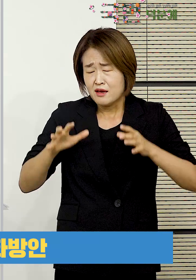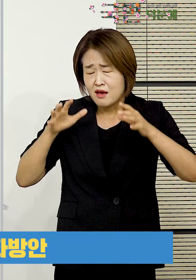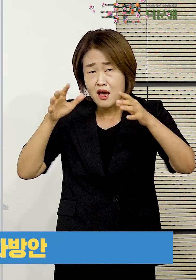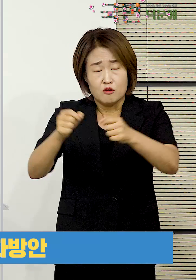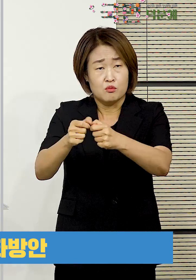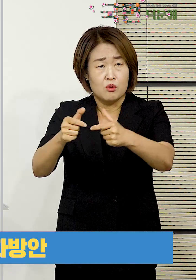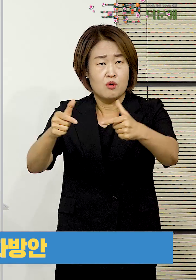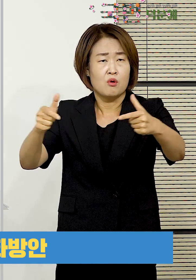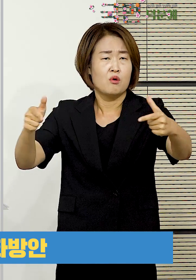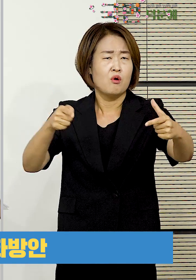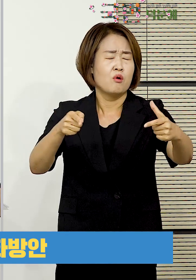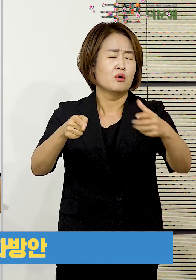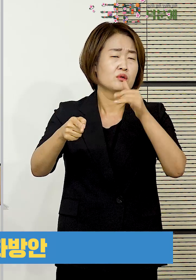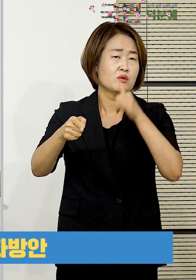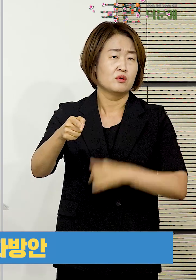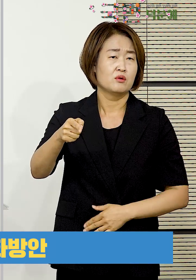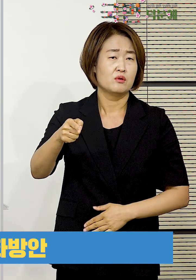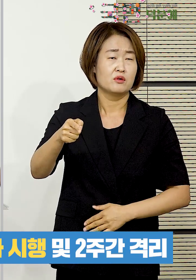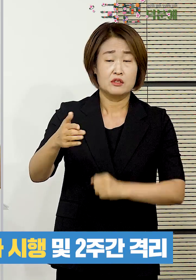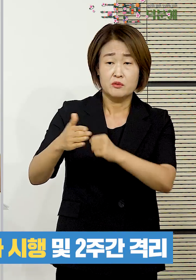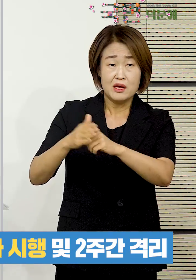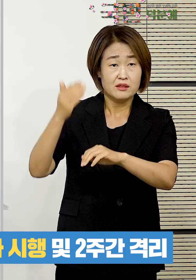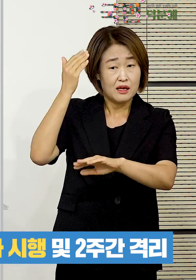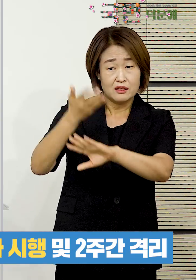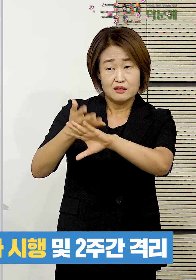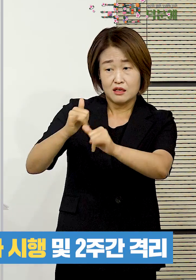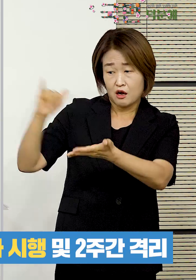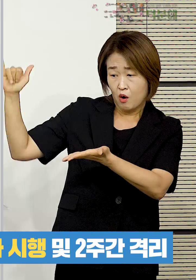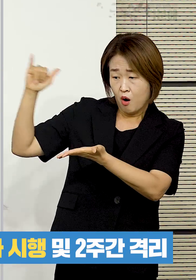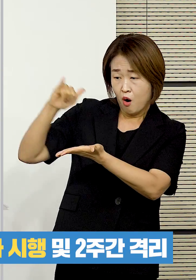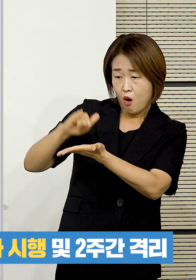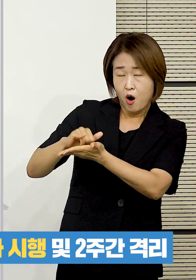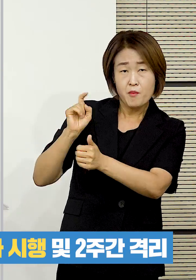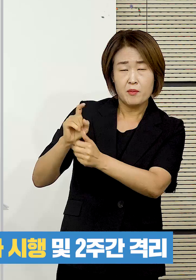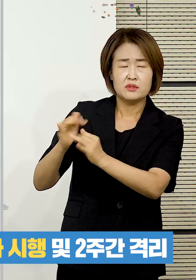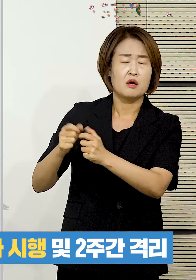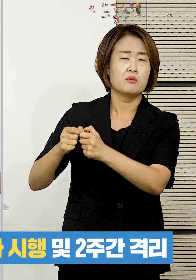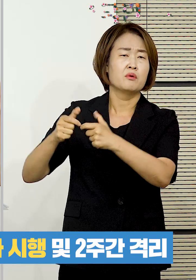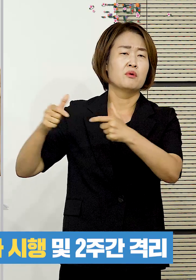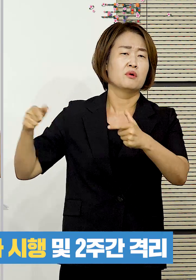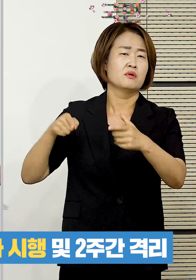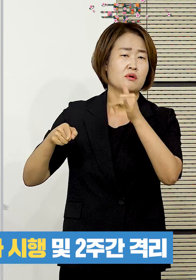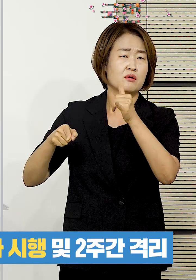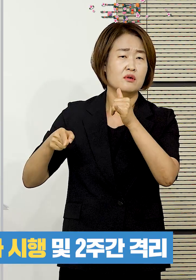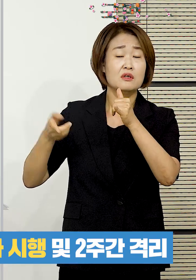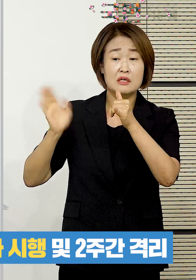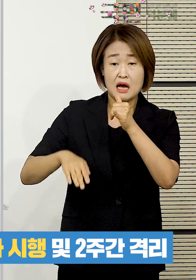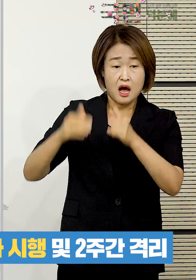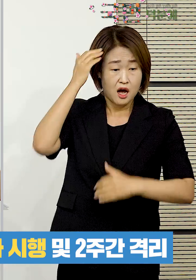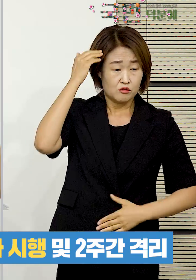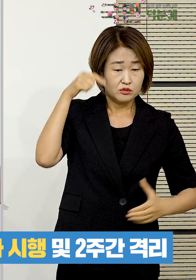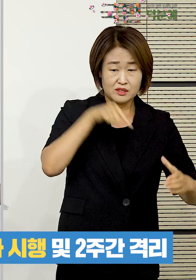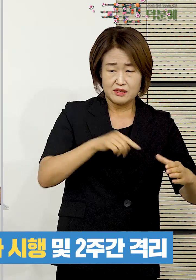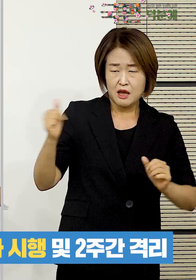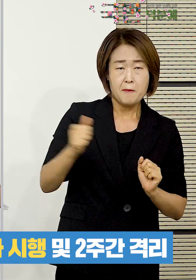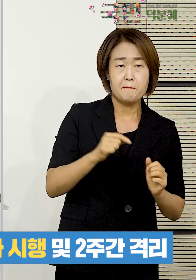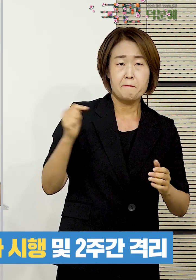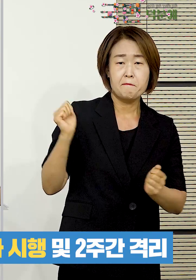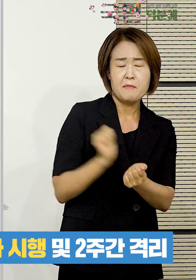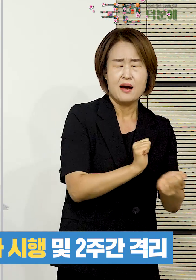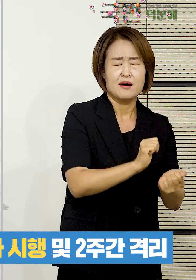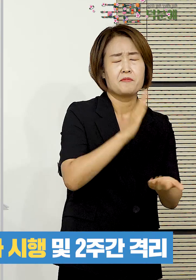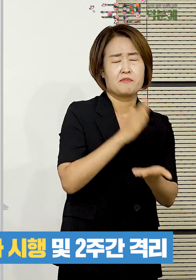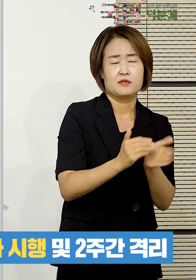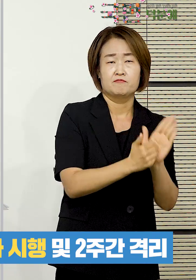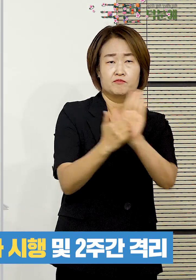세계적인 유행 확산 추세에 따라 해외 유입 환자가 증가하고 있으나 지역사회 감염으로 이어지지 않도록